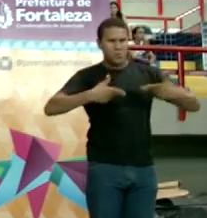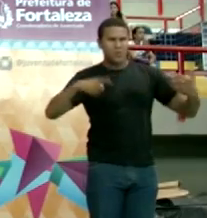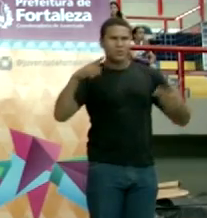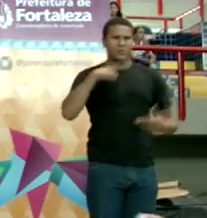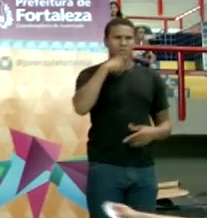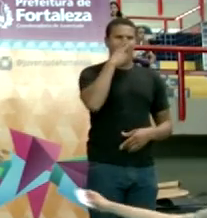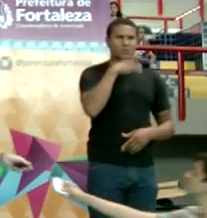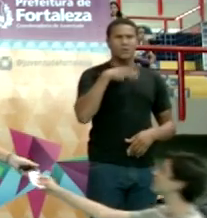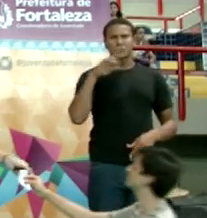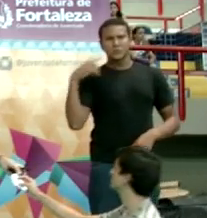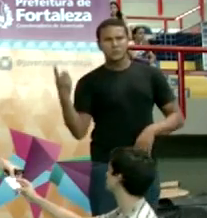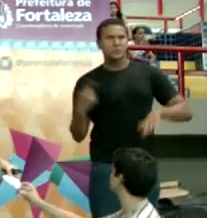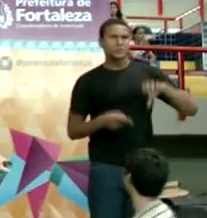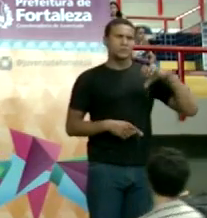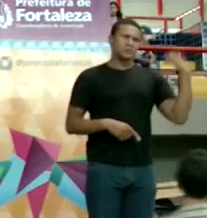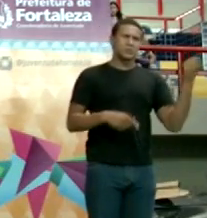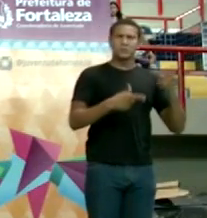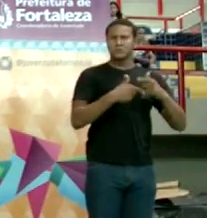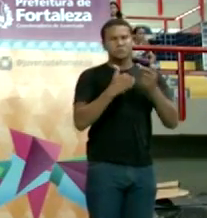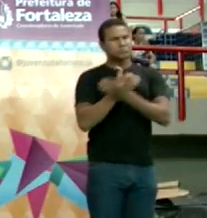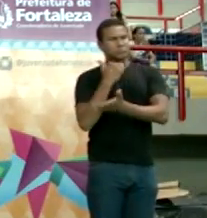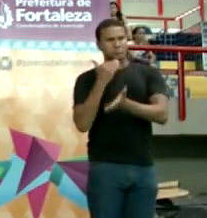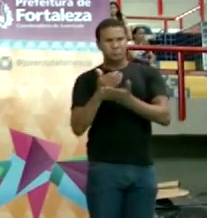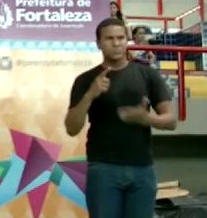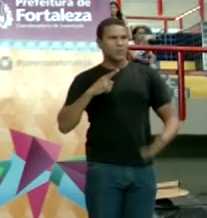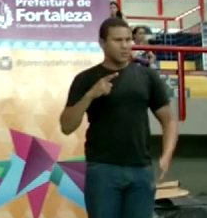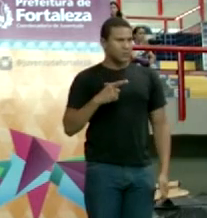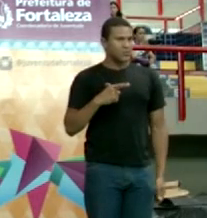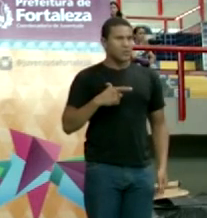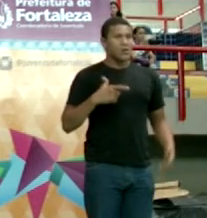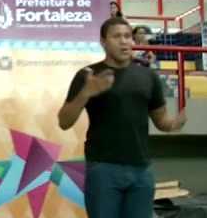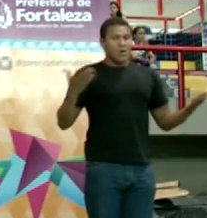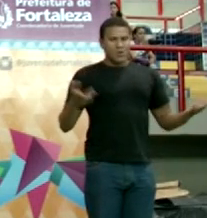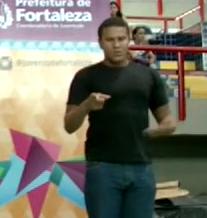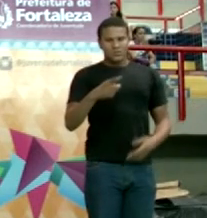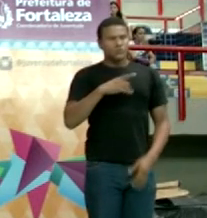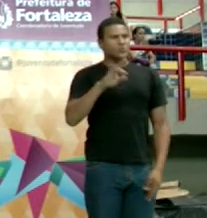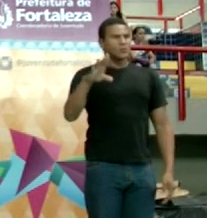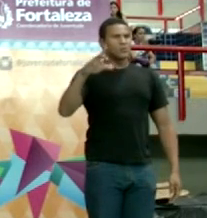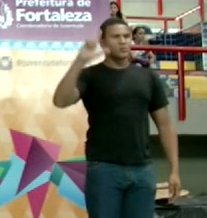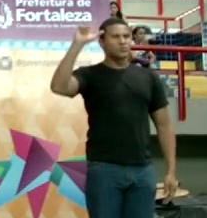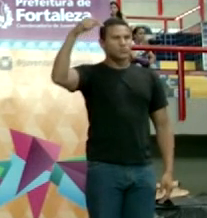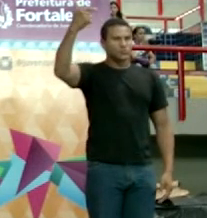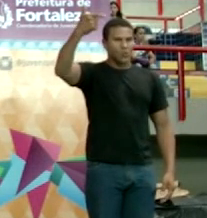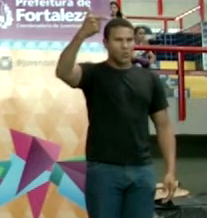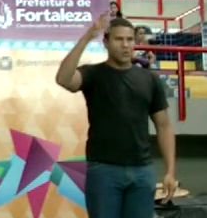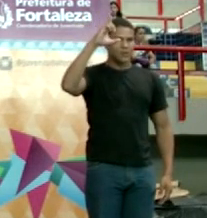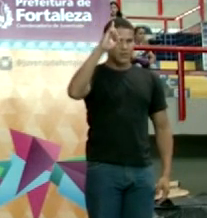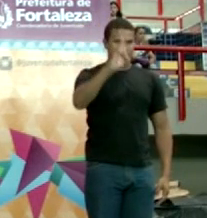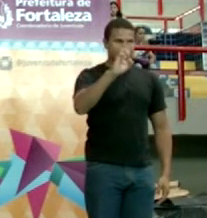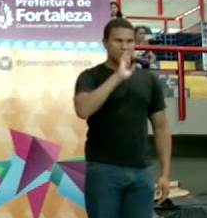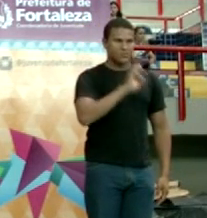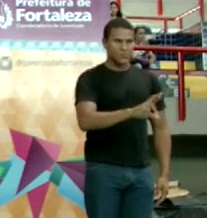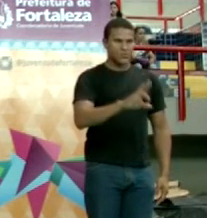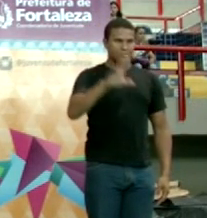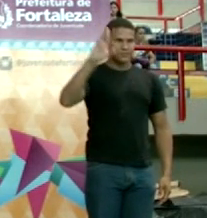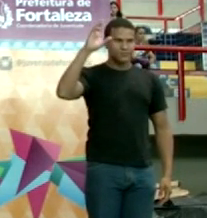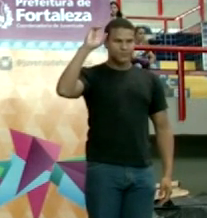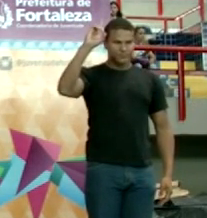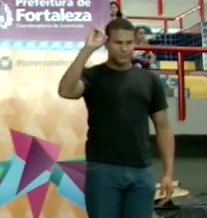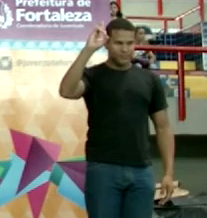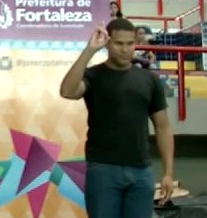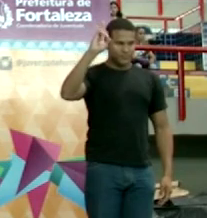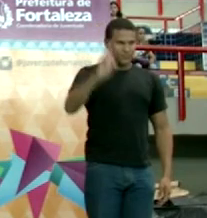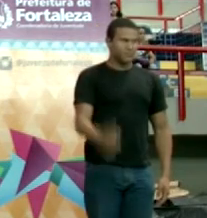alguns de centro-esquerda. Então, a gente mata essa segunda questão também com a letra D, sendo a